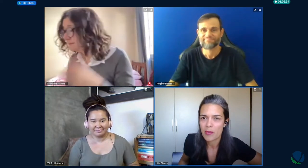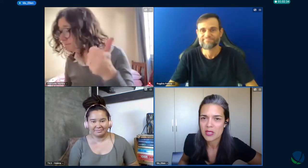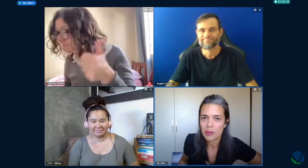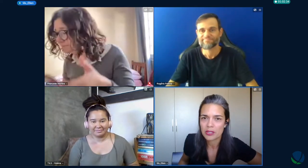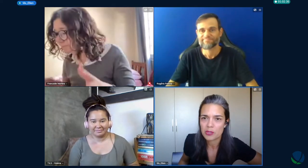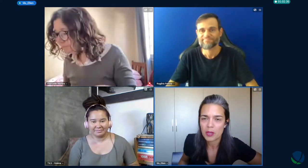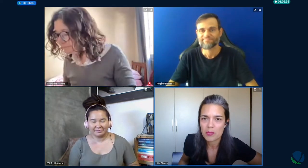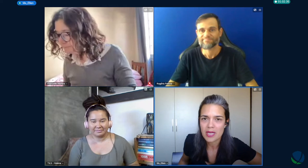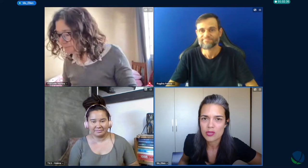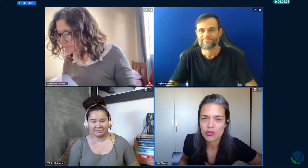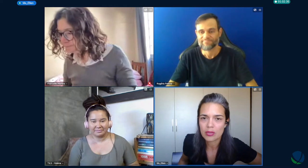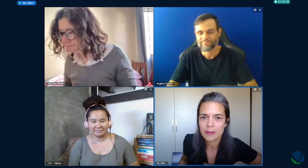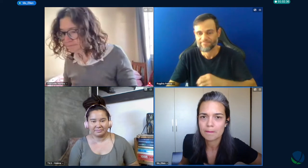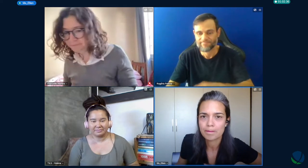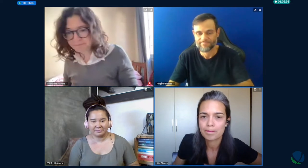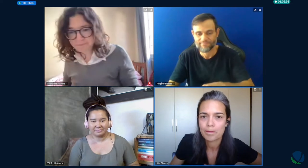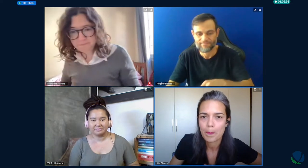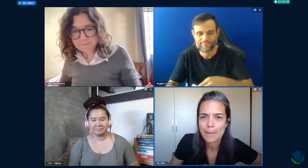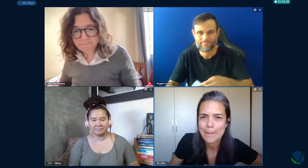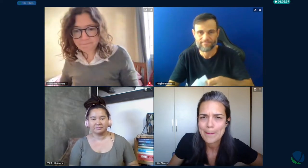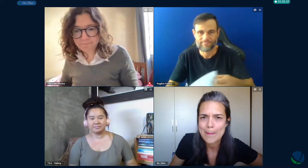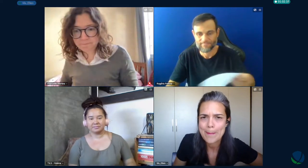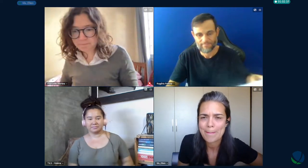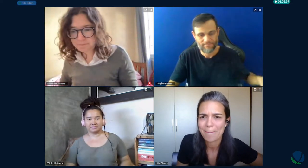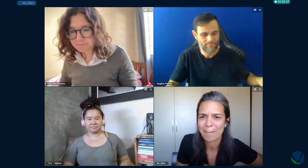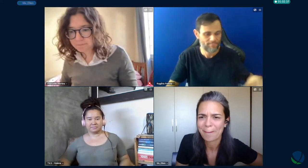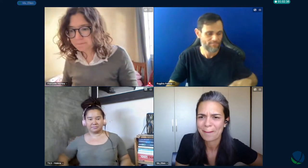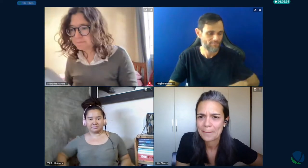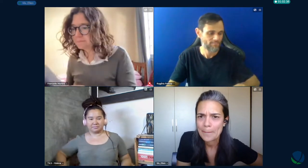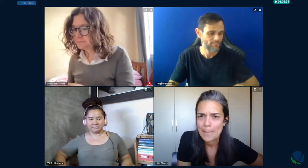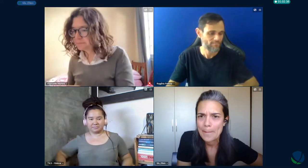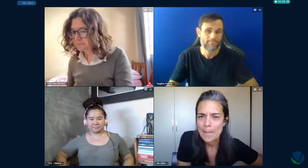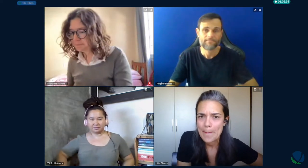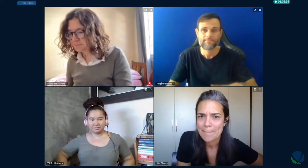É uma informação importante para a comunidade surda.